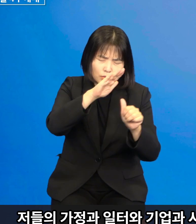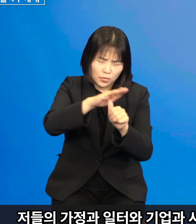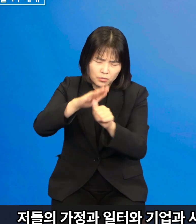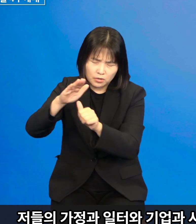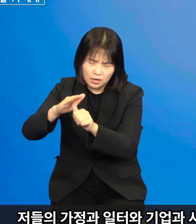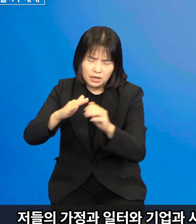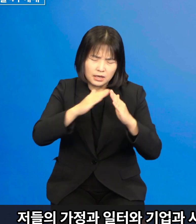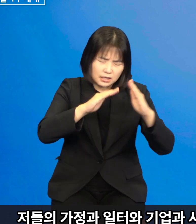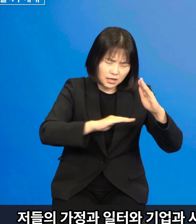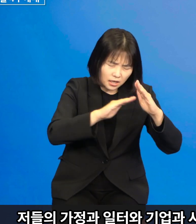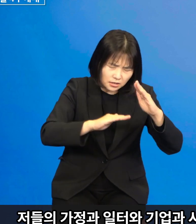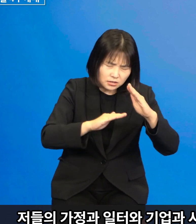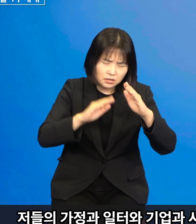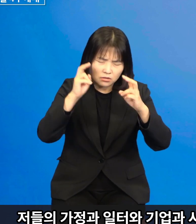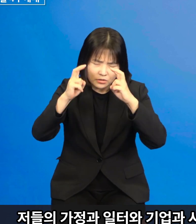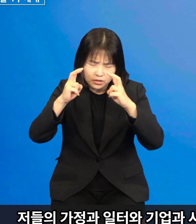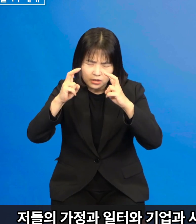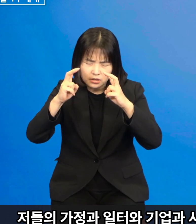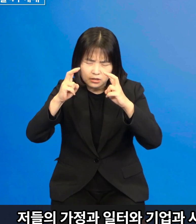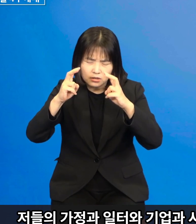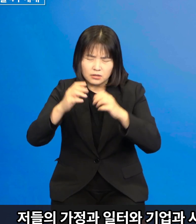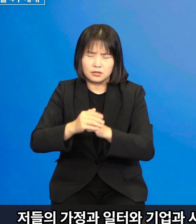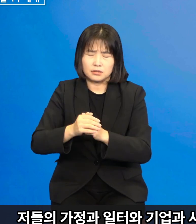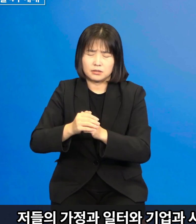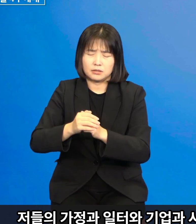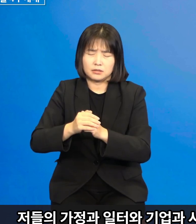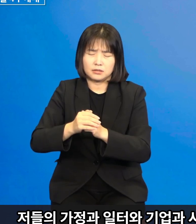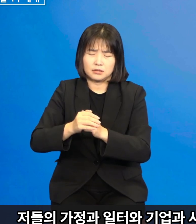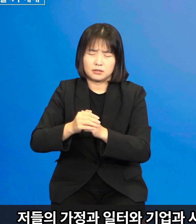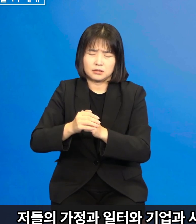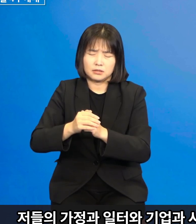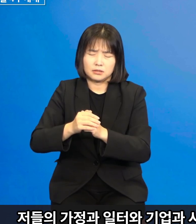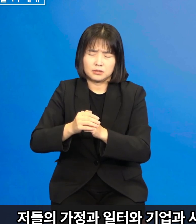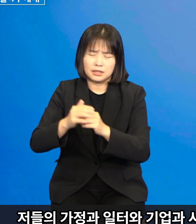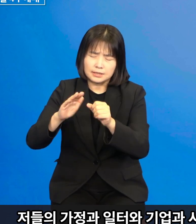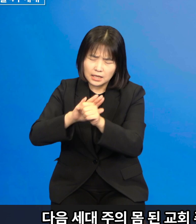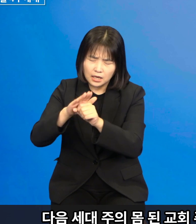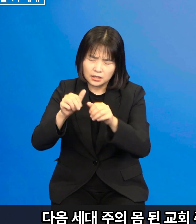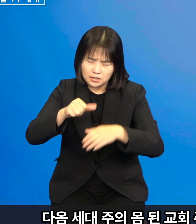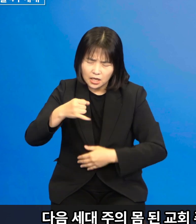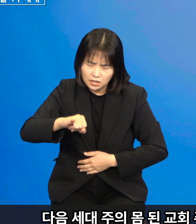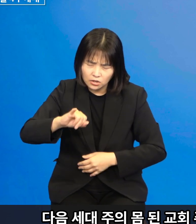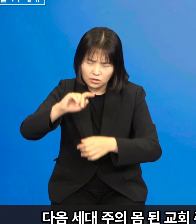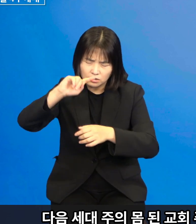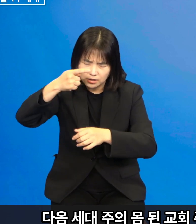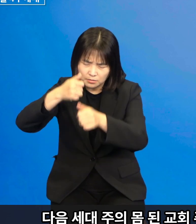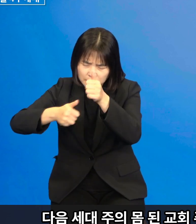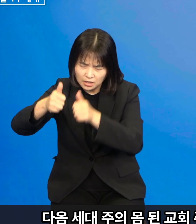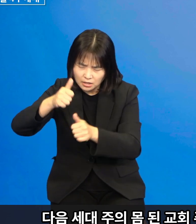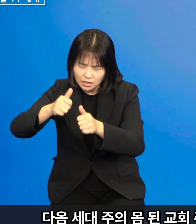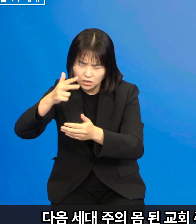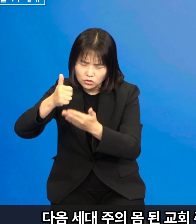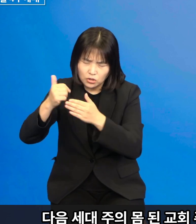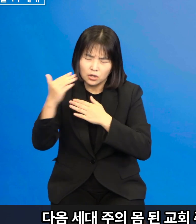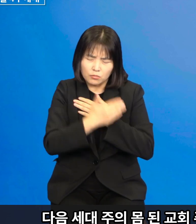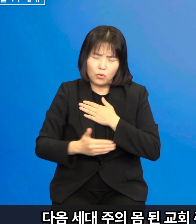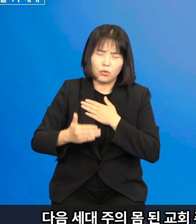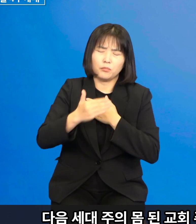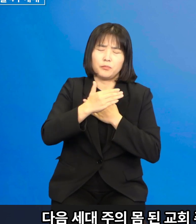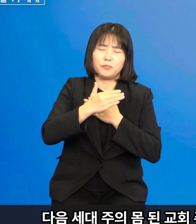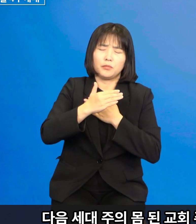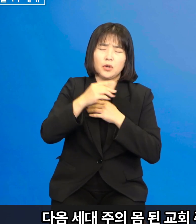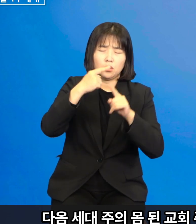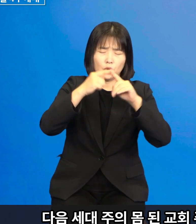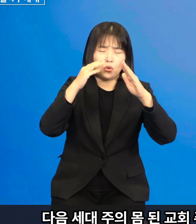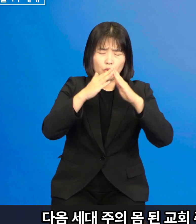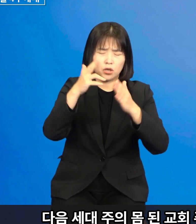저들의 가정과 일터와 기업과 사랑하는 단체와 또한 사랑하는 자녀들, 다음 세대, 주의 몸된 교회,